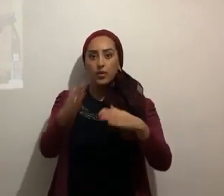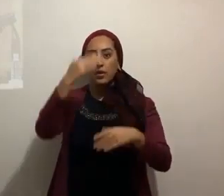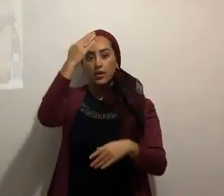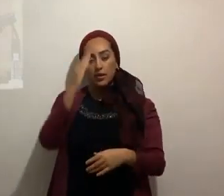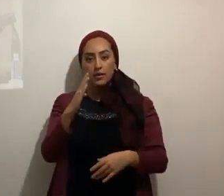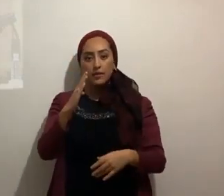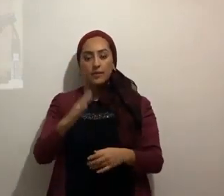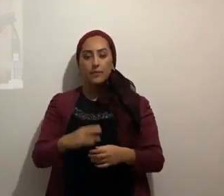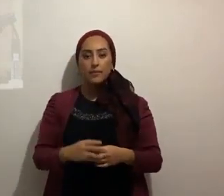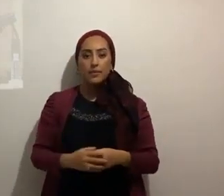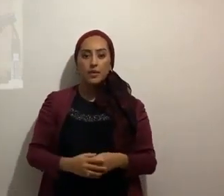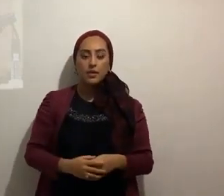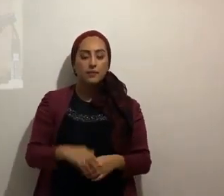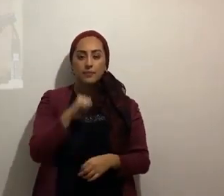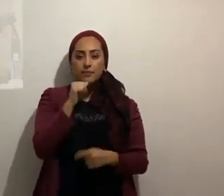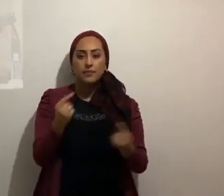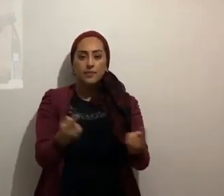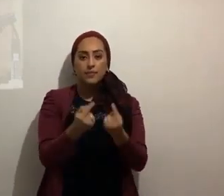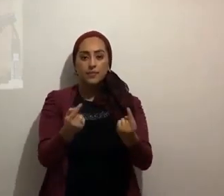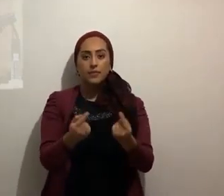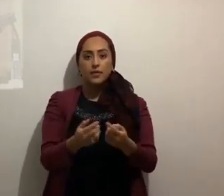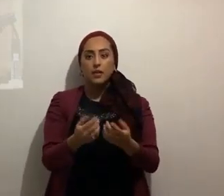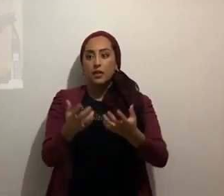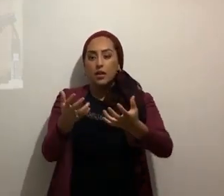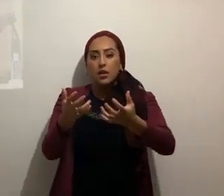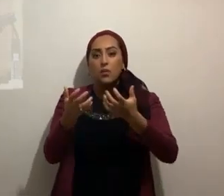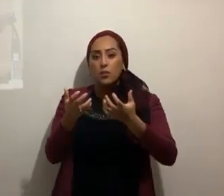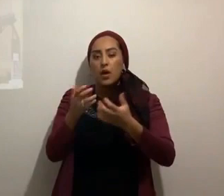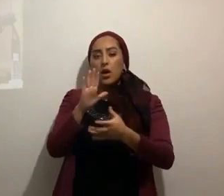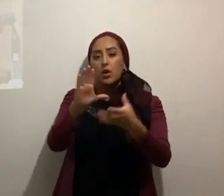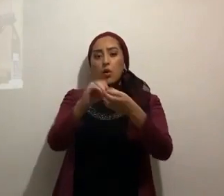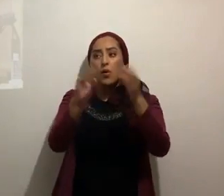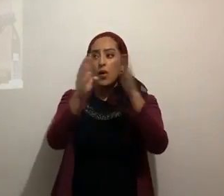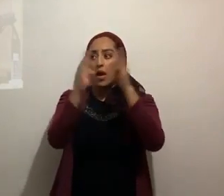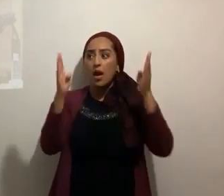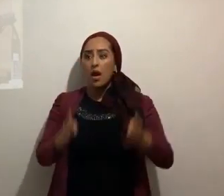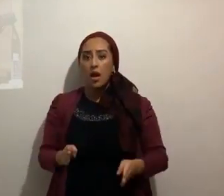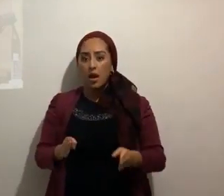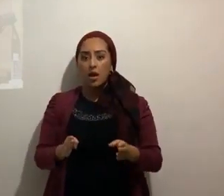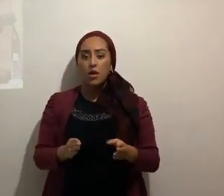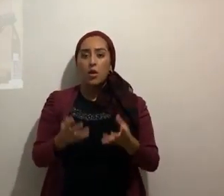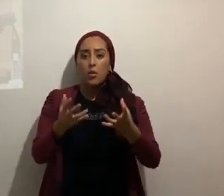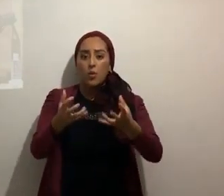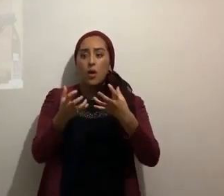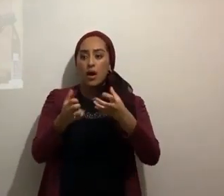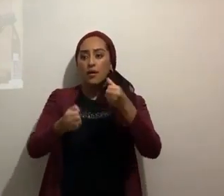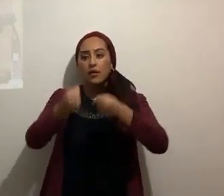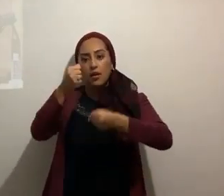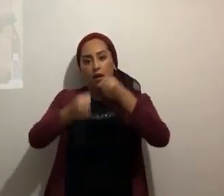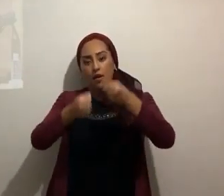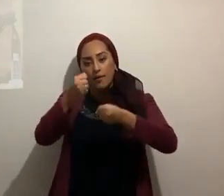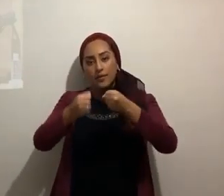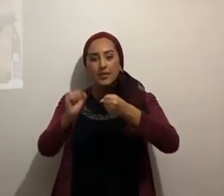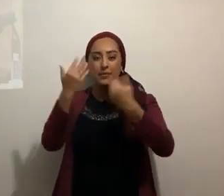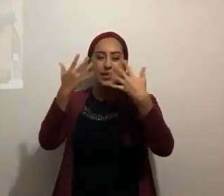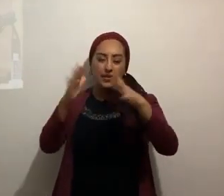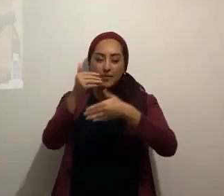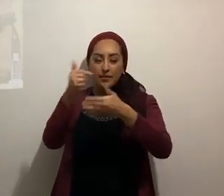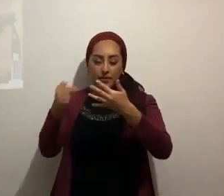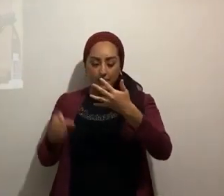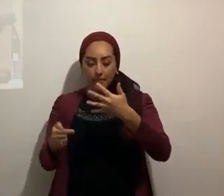Elohim. No es pecado desear tu propia casa, desear un carro, fuera de Shabbat, todo esto, lo